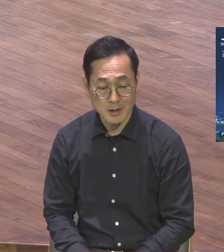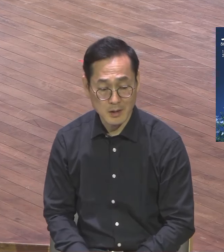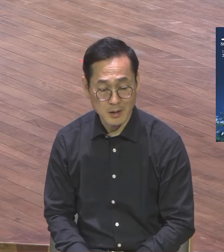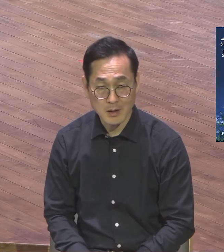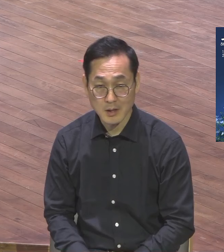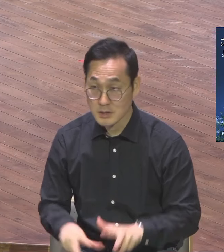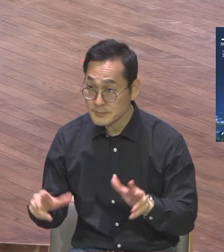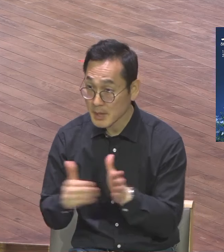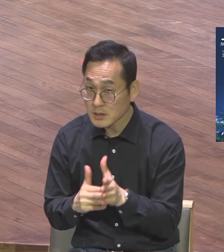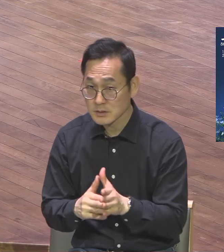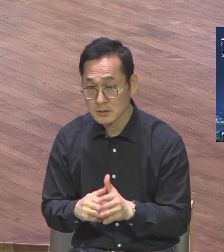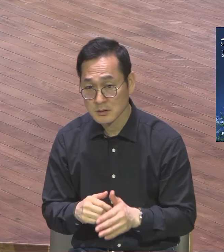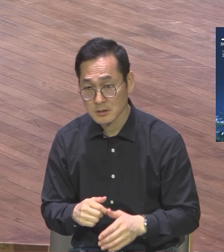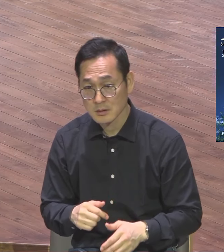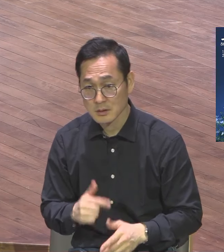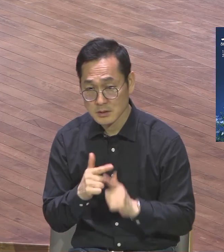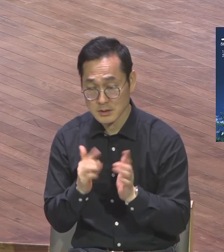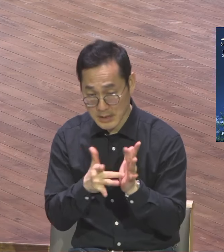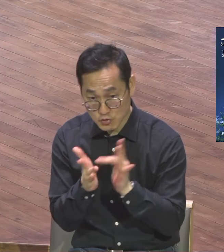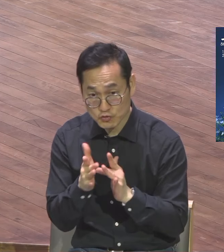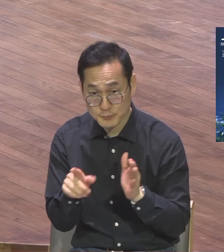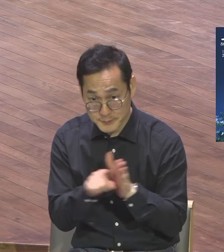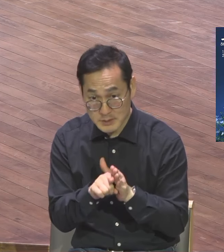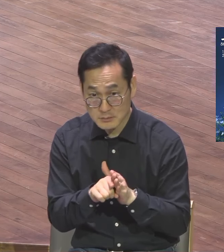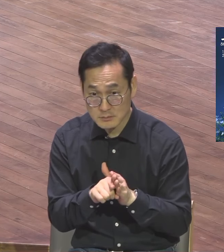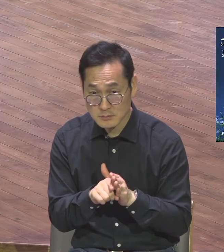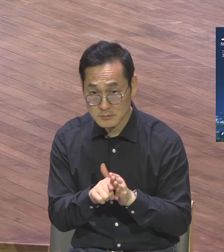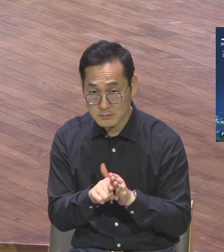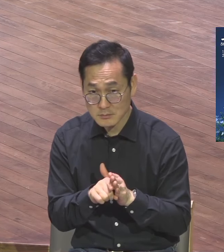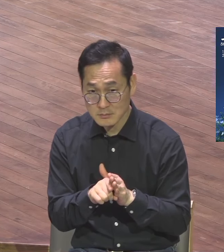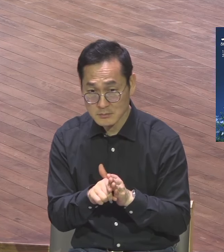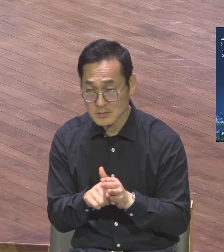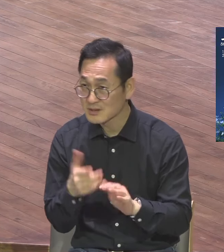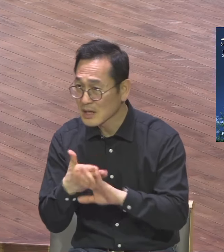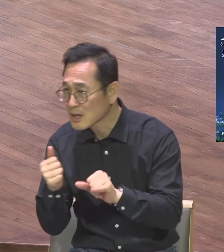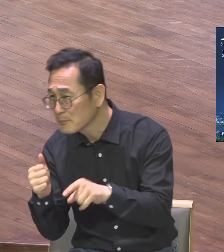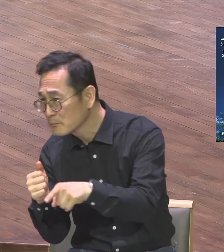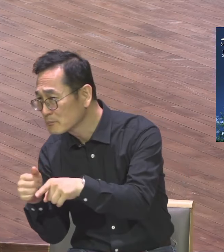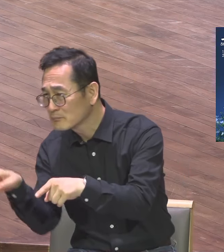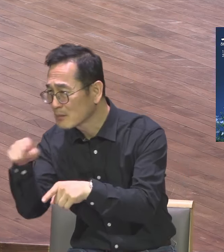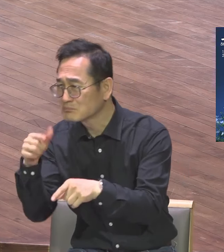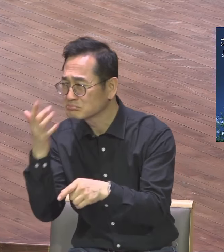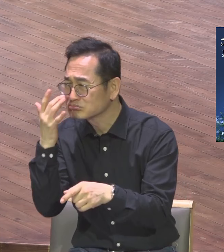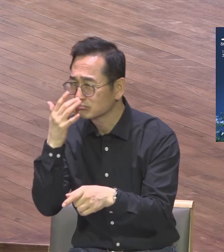지금까지. 언제나 달랐어 우리하고. 친한 친구들인데.